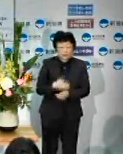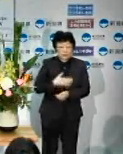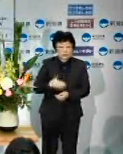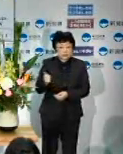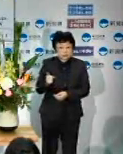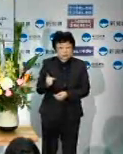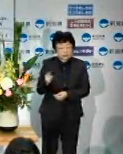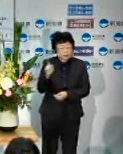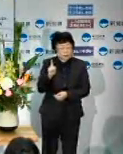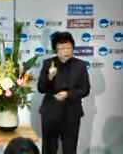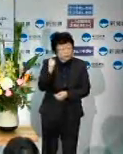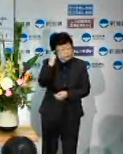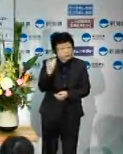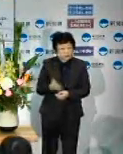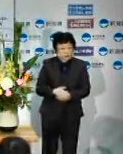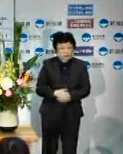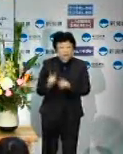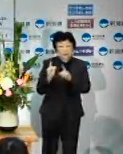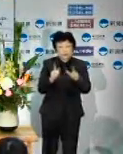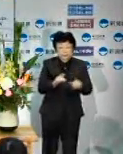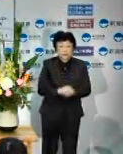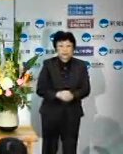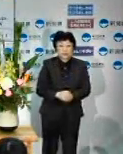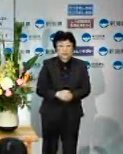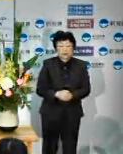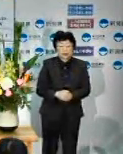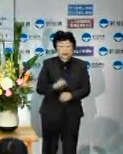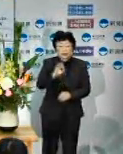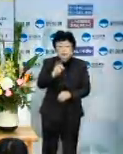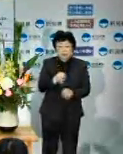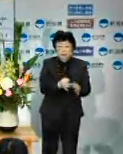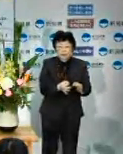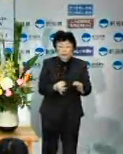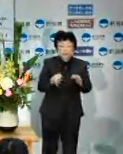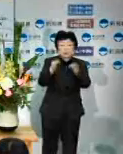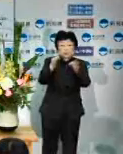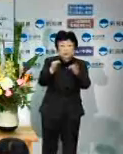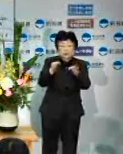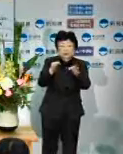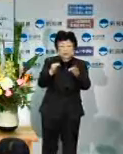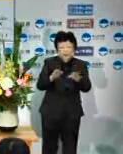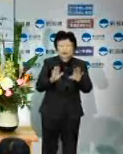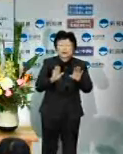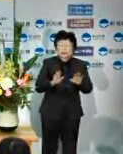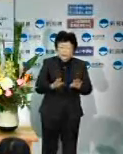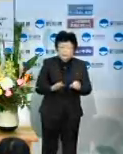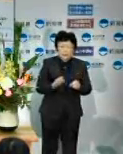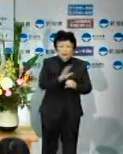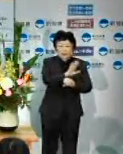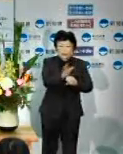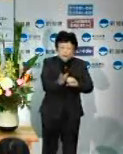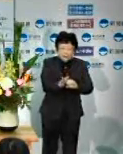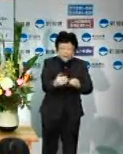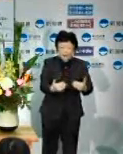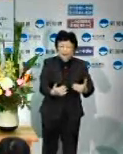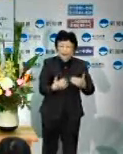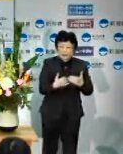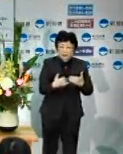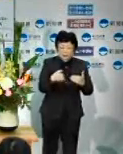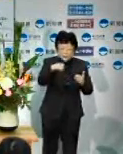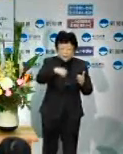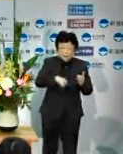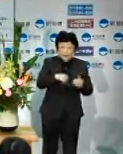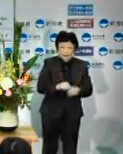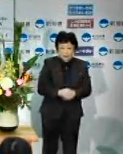識したいといったところ、 物価高騰等の中でですね、あるいはこれまでで言えばコロナの影響がある中